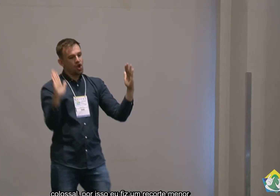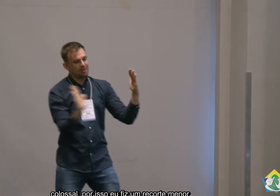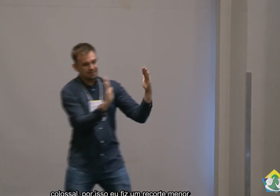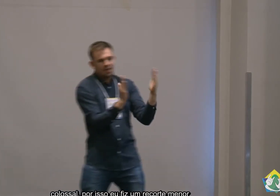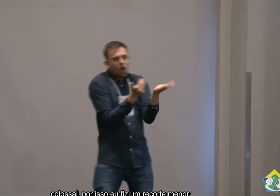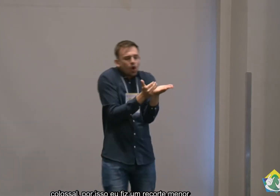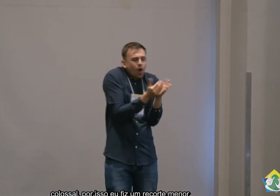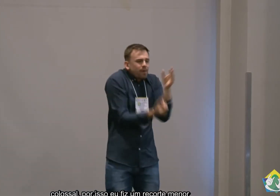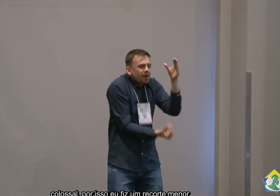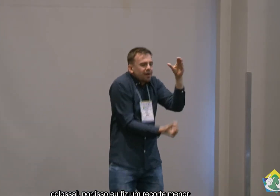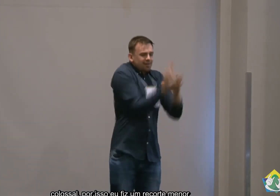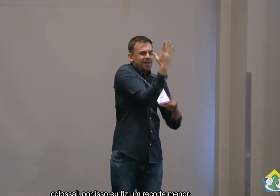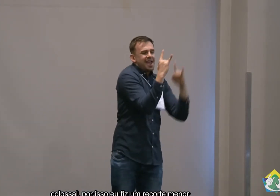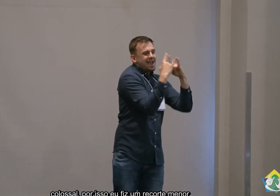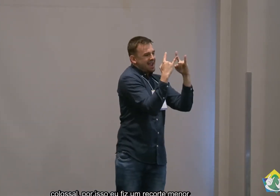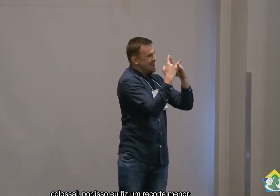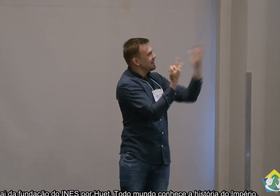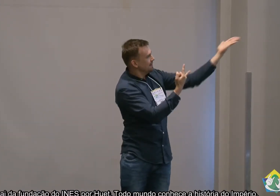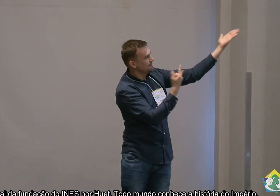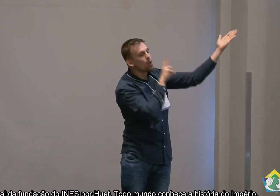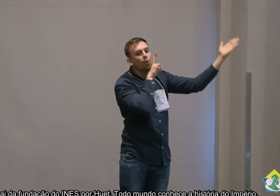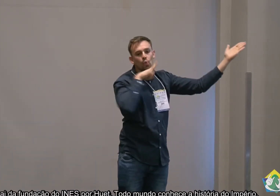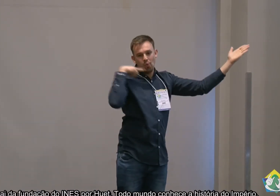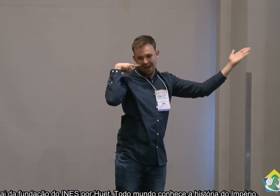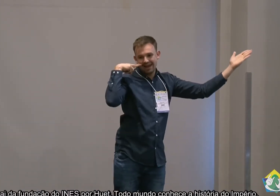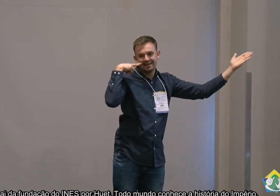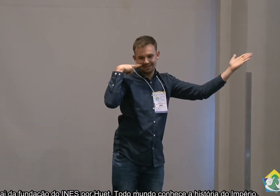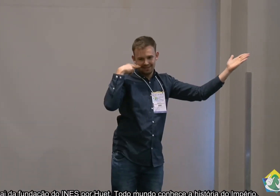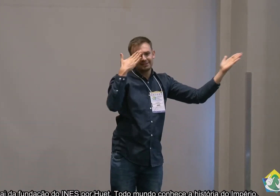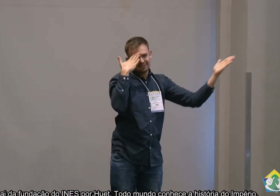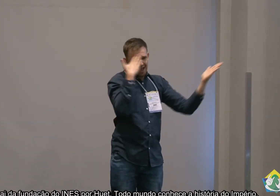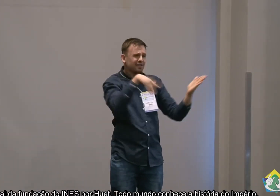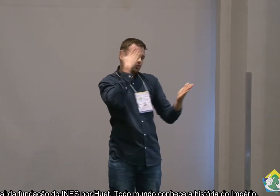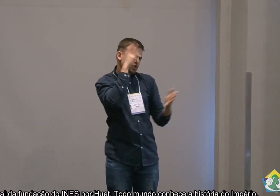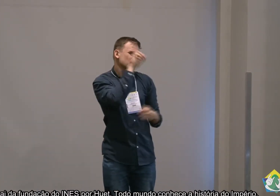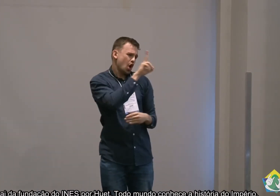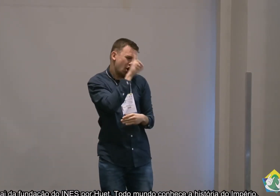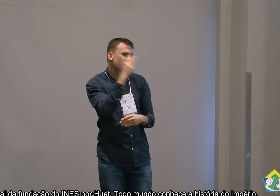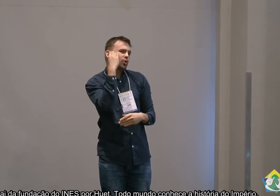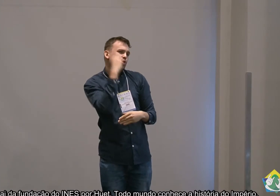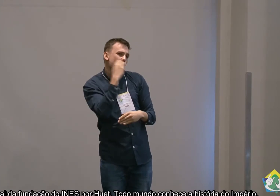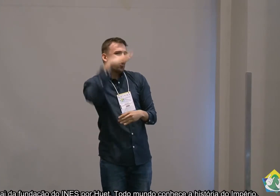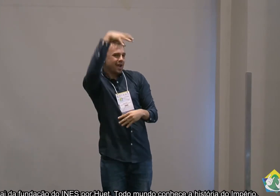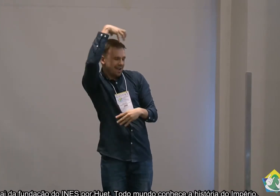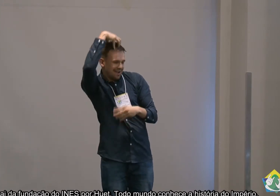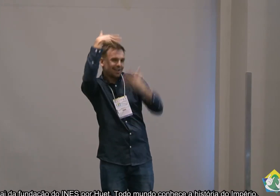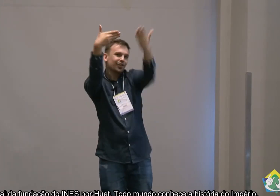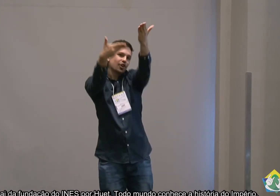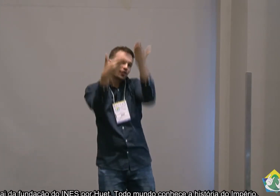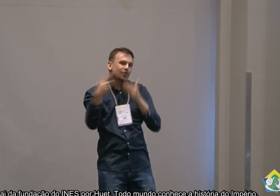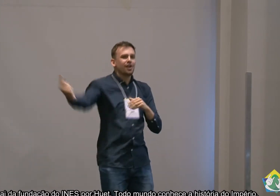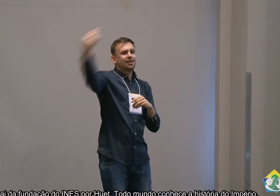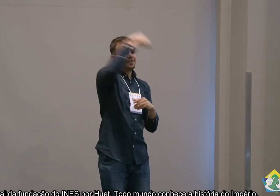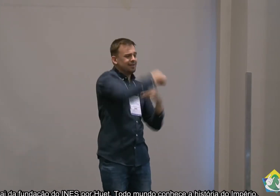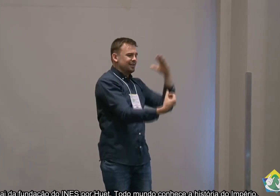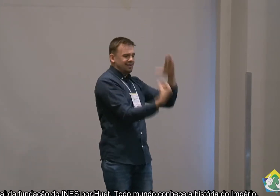isso eu fiz um recorte menor que vai da fundação do INIS por Rue todo mundo conhece a história do império